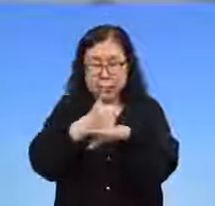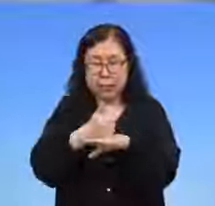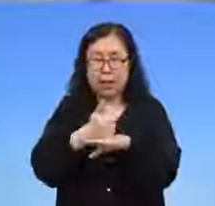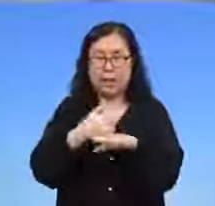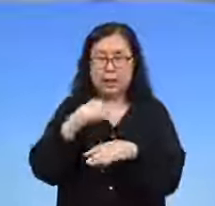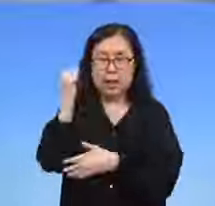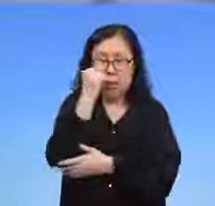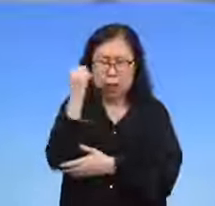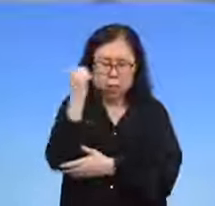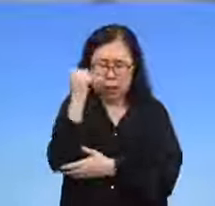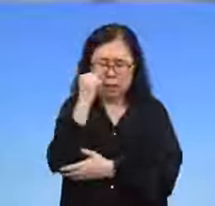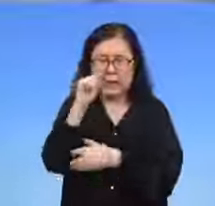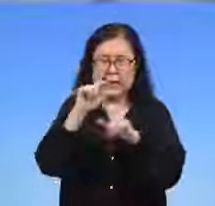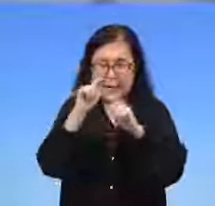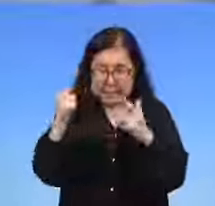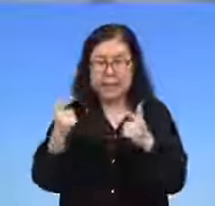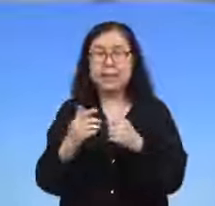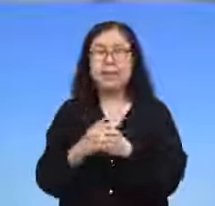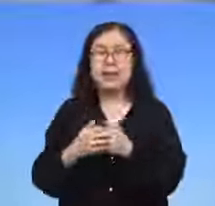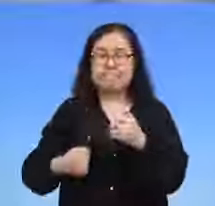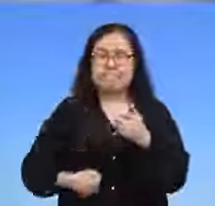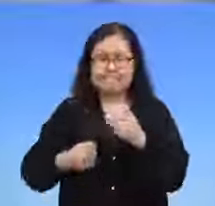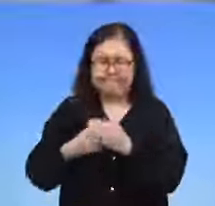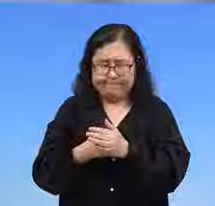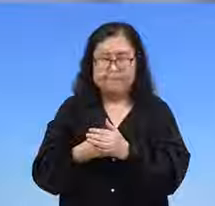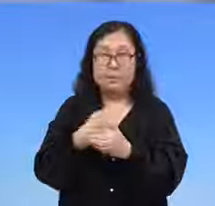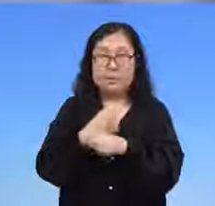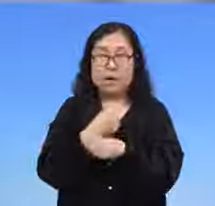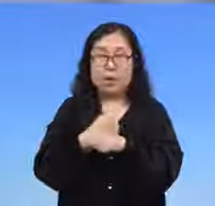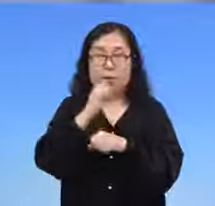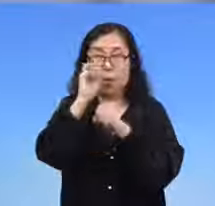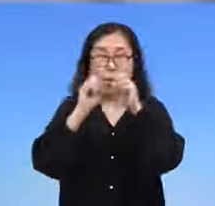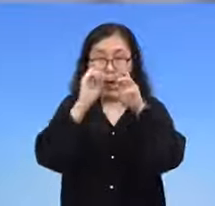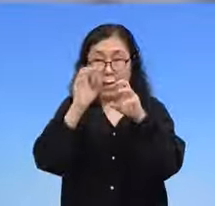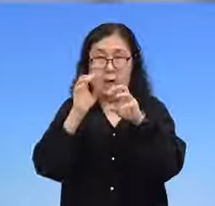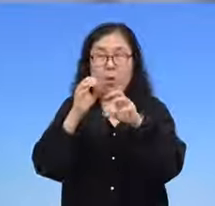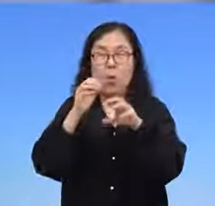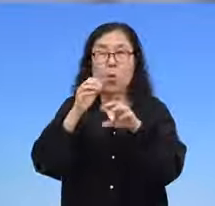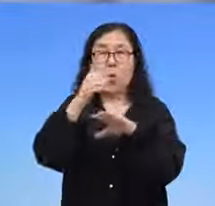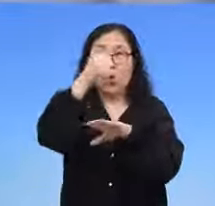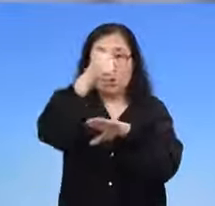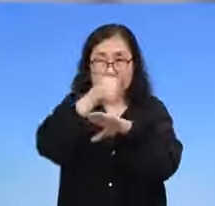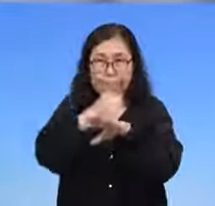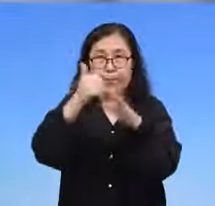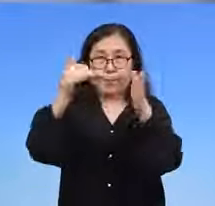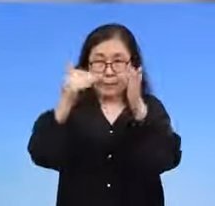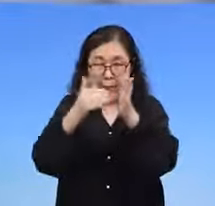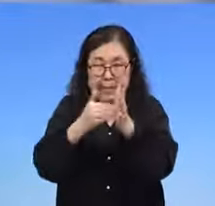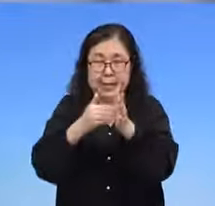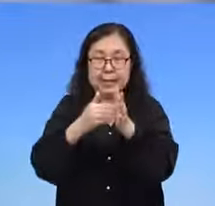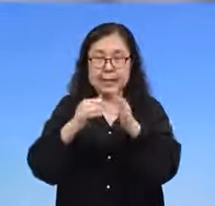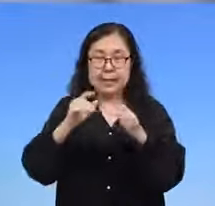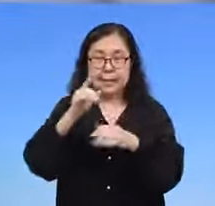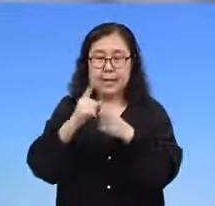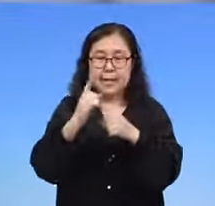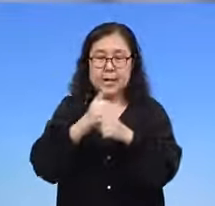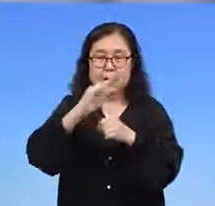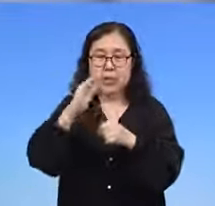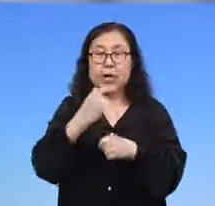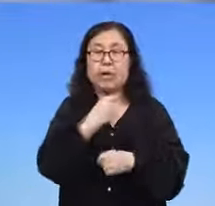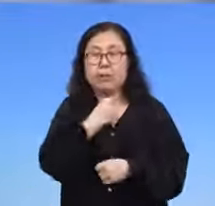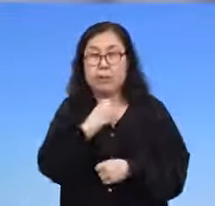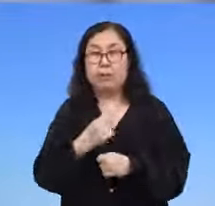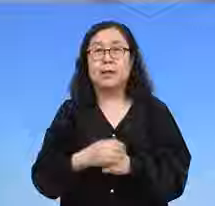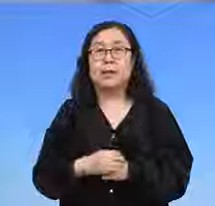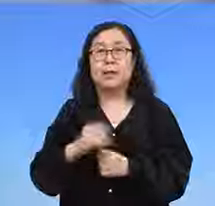요동치 아니하리, 내가 요동치 아니하리, 하나님, 이렇게 고백하며 마무리되는 올 한 해가 되기를 바랍니다.